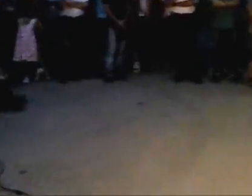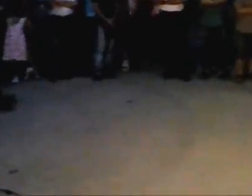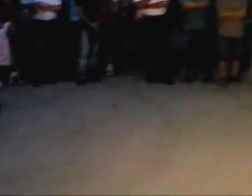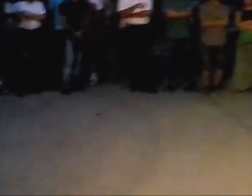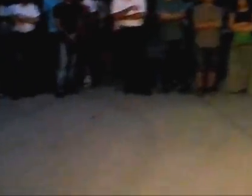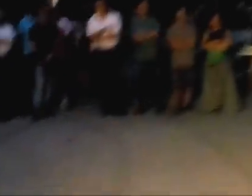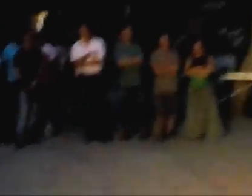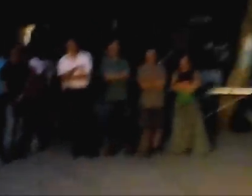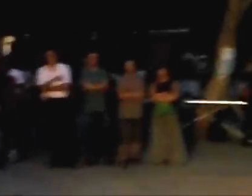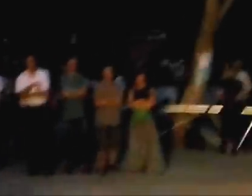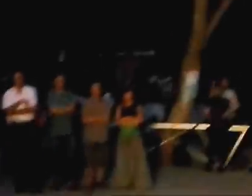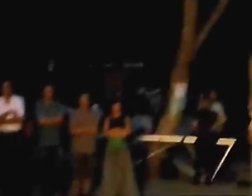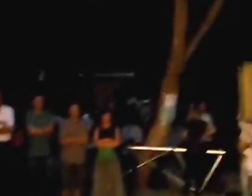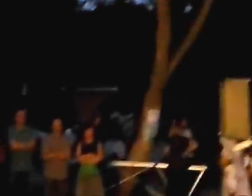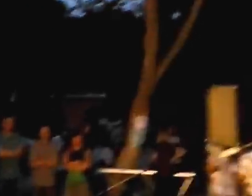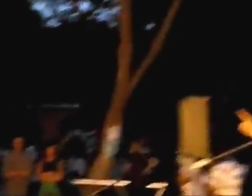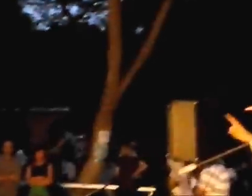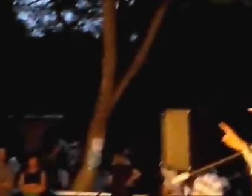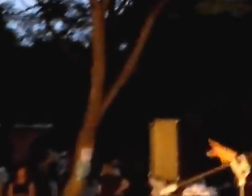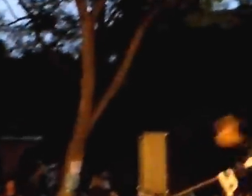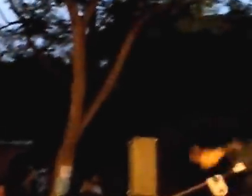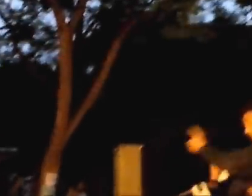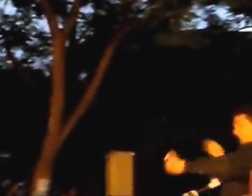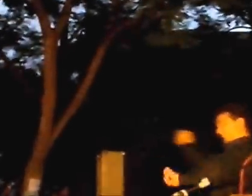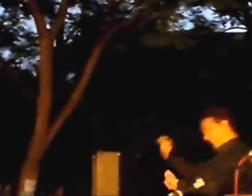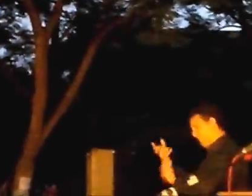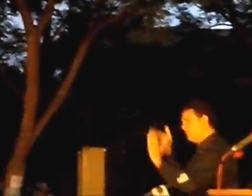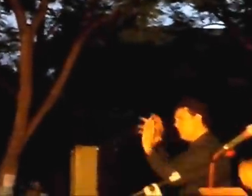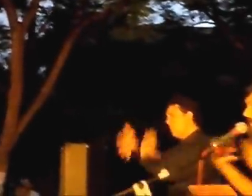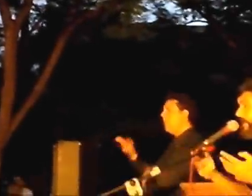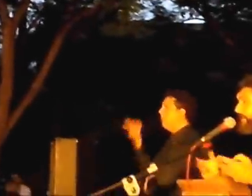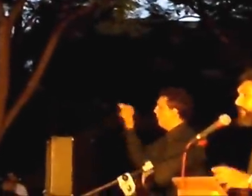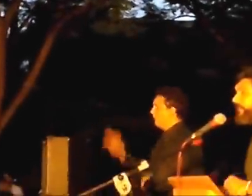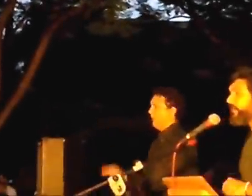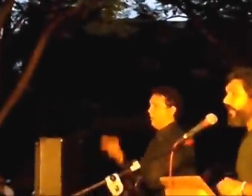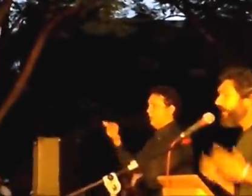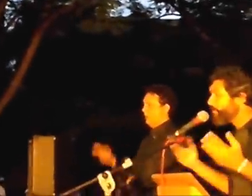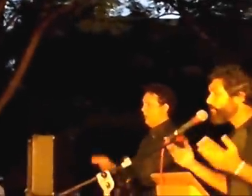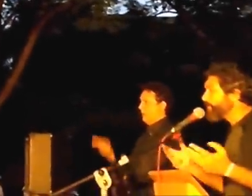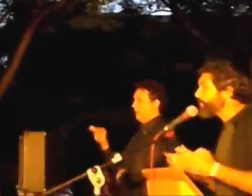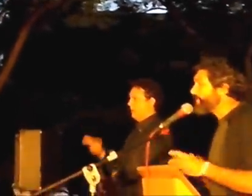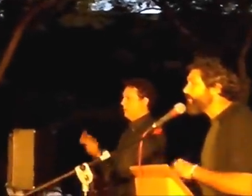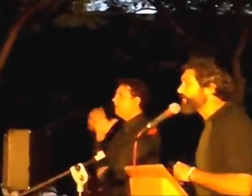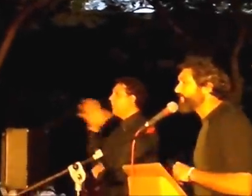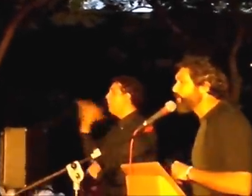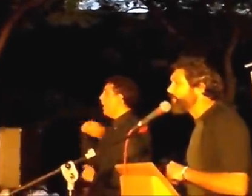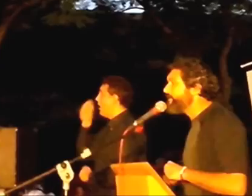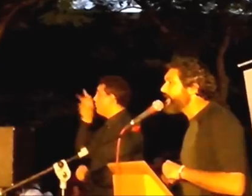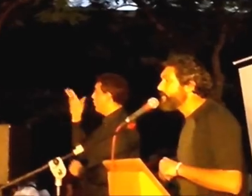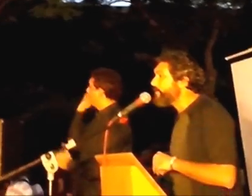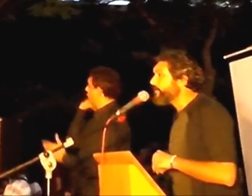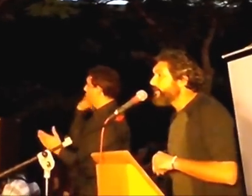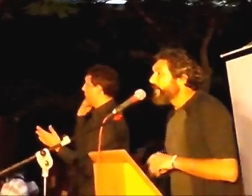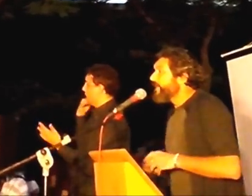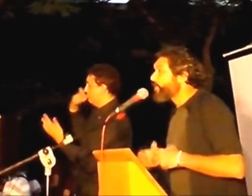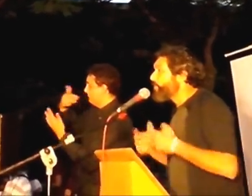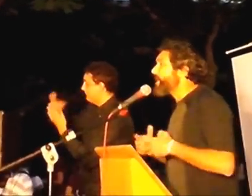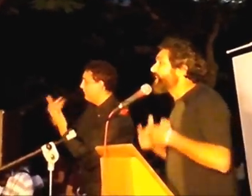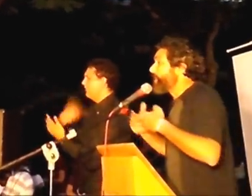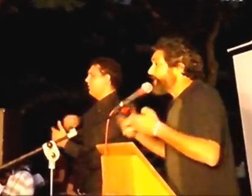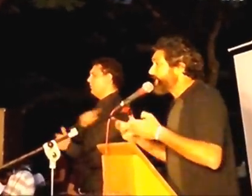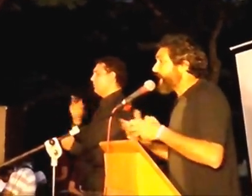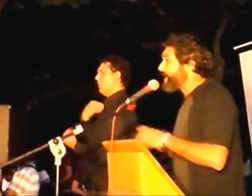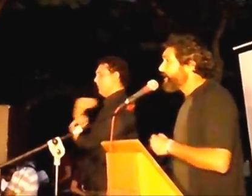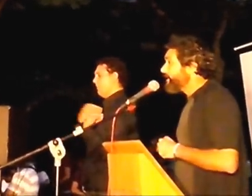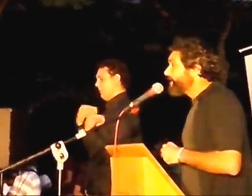de remunicipalización nos parece muy importante, porque en los últimos años estamos viviendo